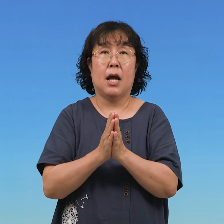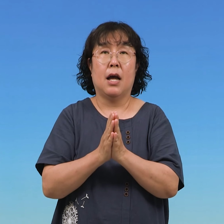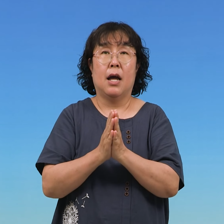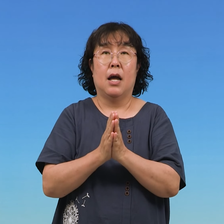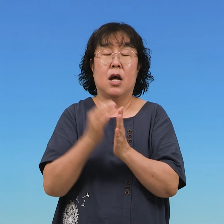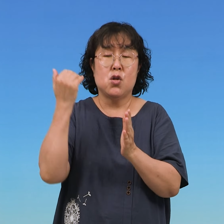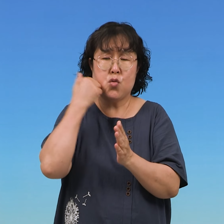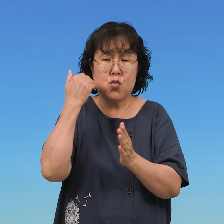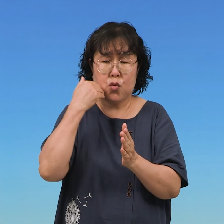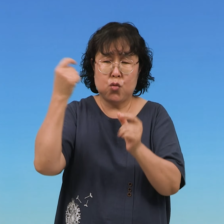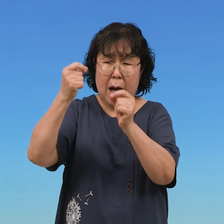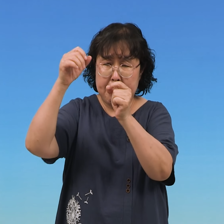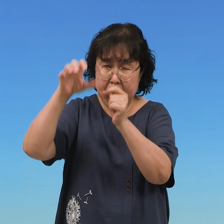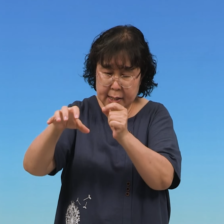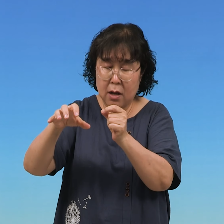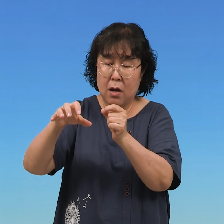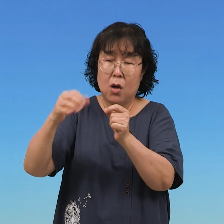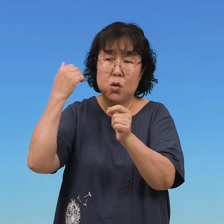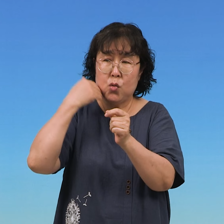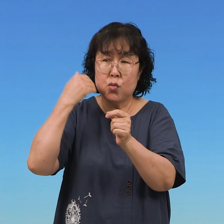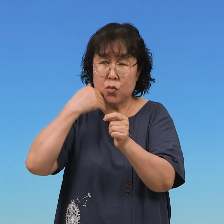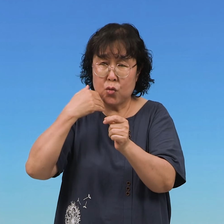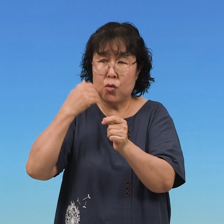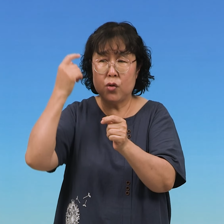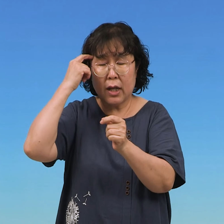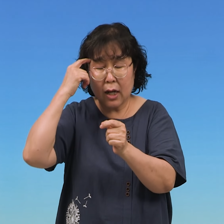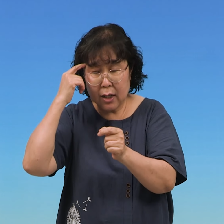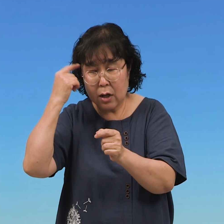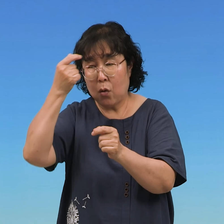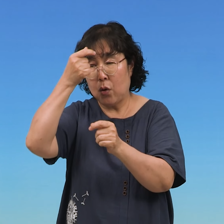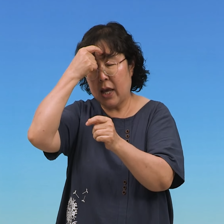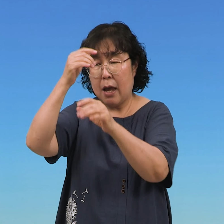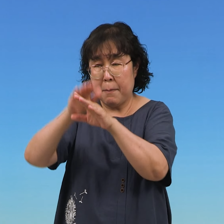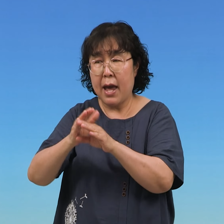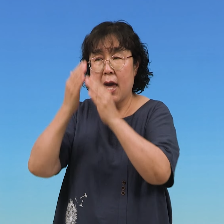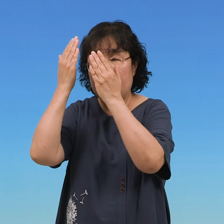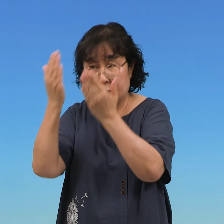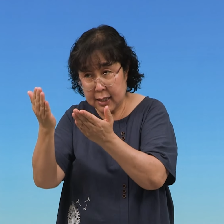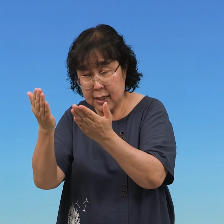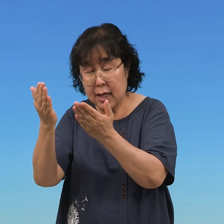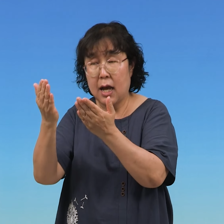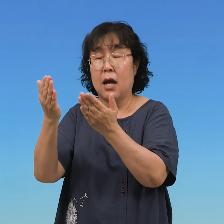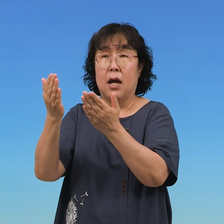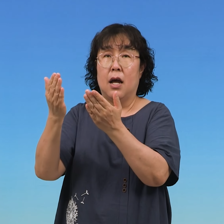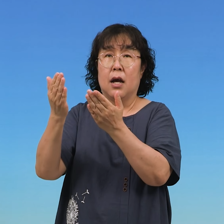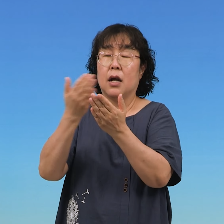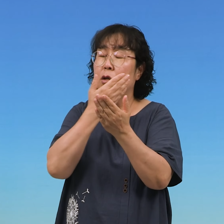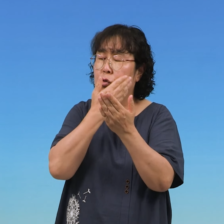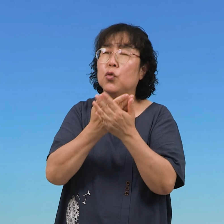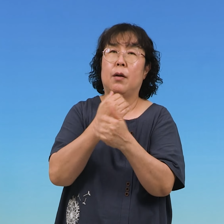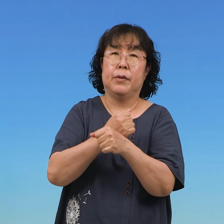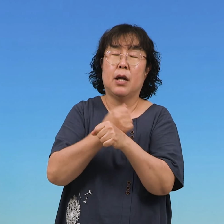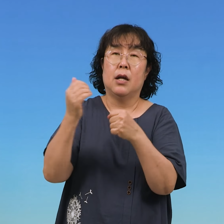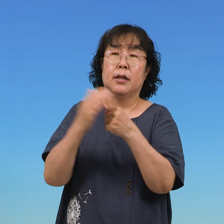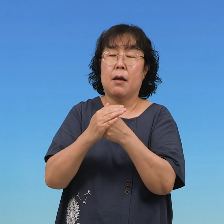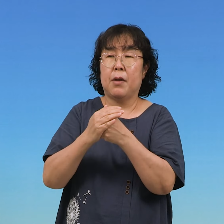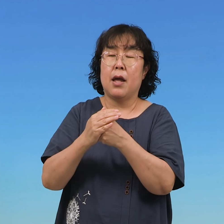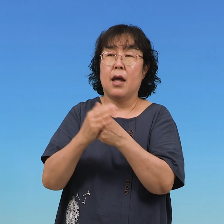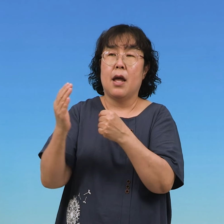문제다. 그 누구를 주목하고 누구를 경배하는 거의 문제라고 한다면, 여러분 더 이상 예배 마치고